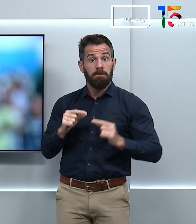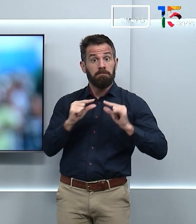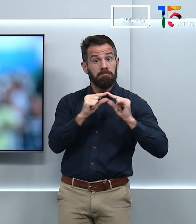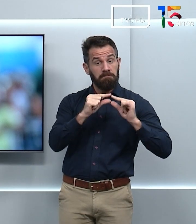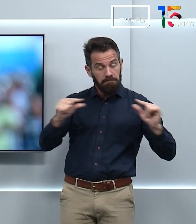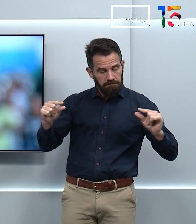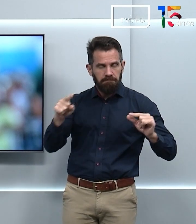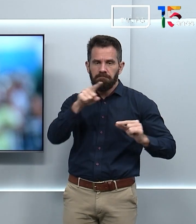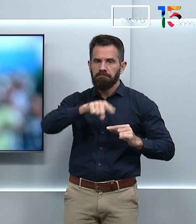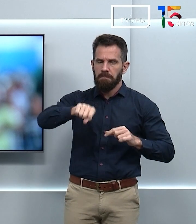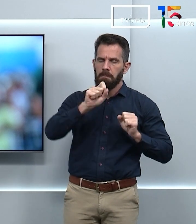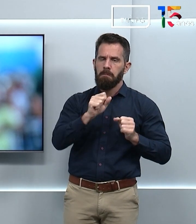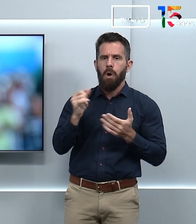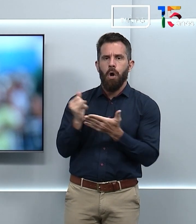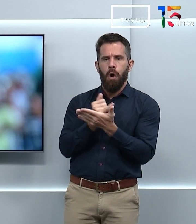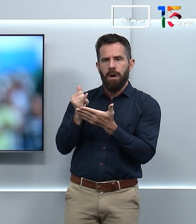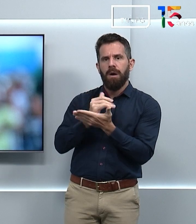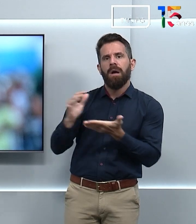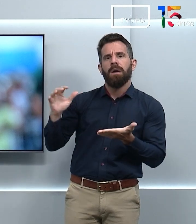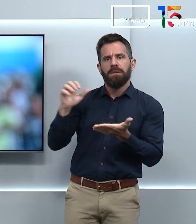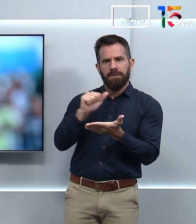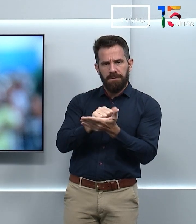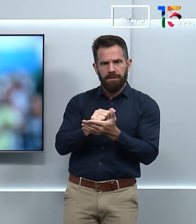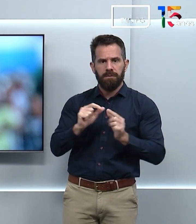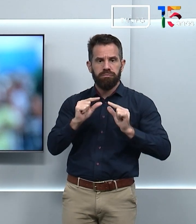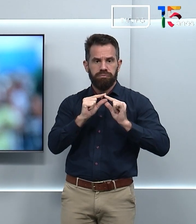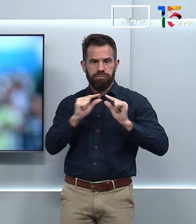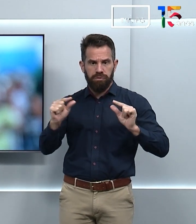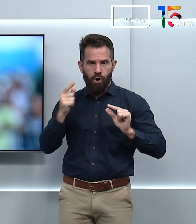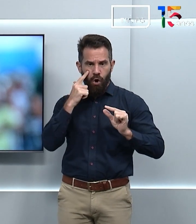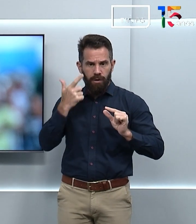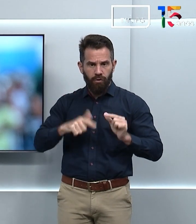goiás.gov.br/AGEHAB, ou seja, o site é